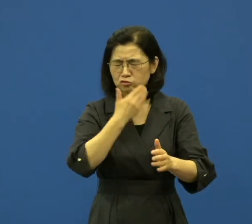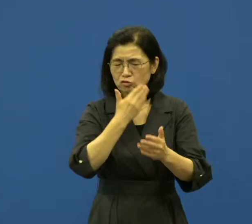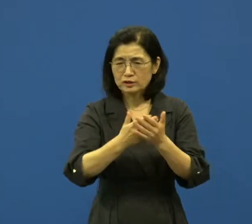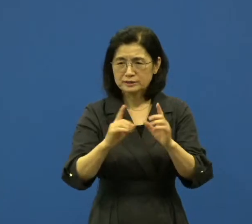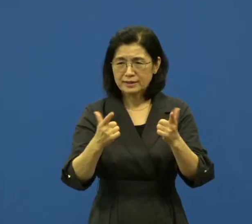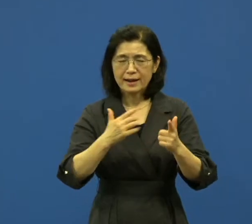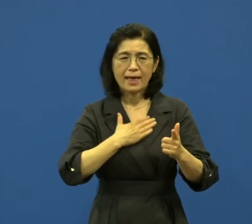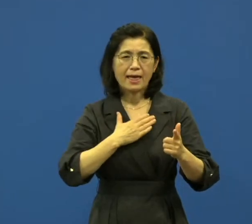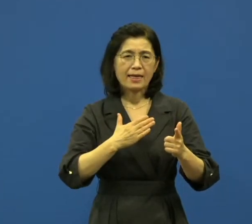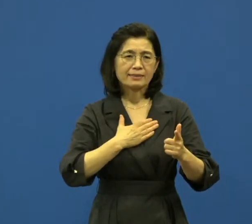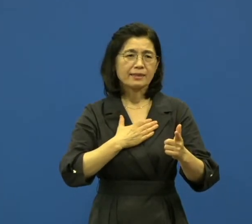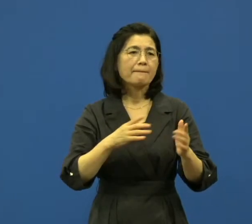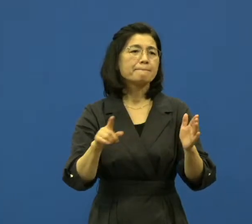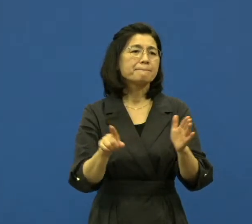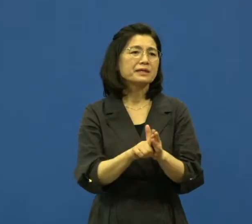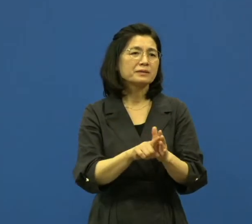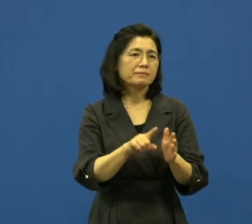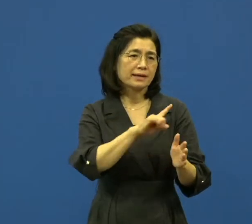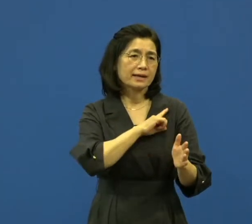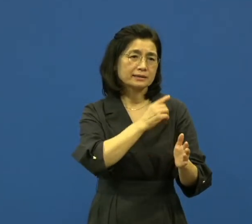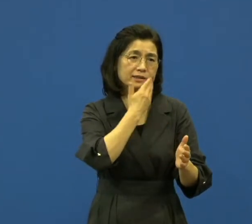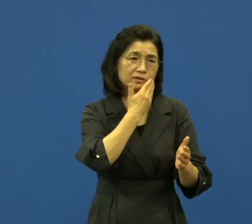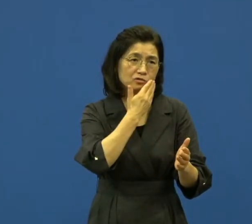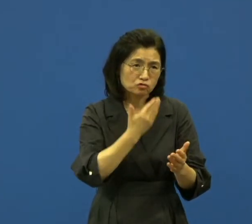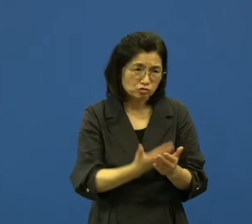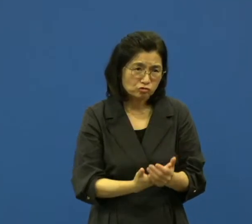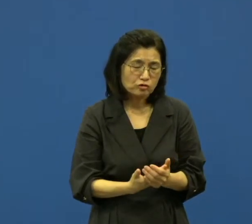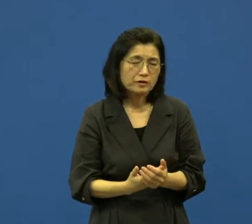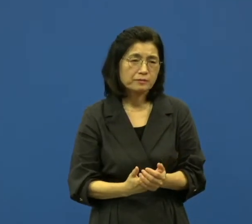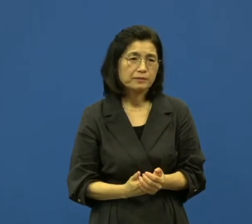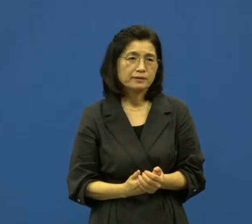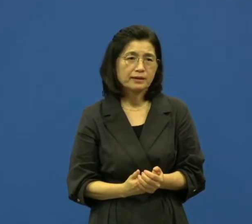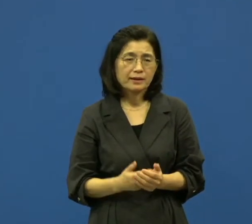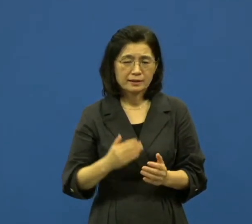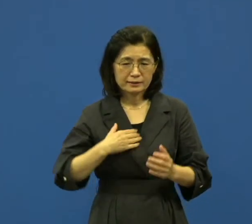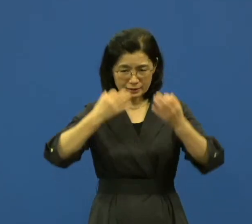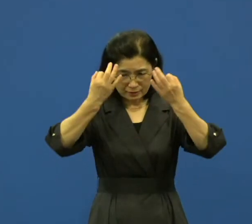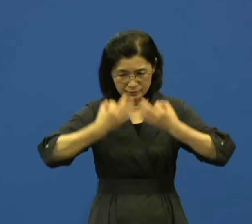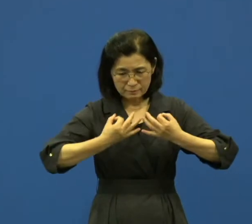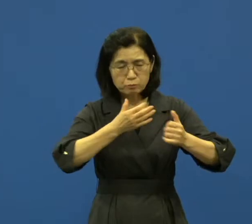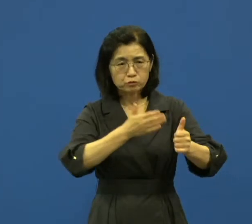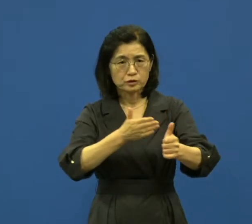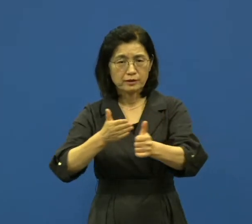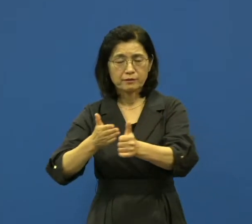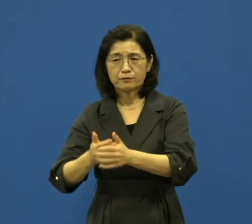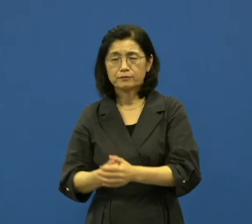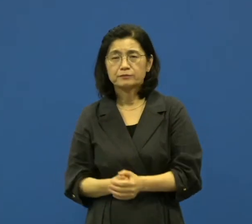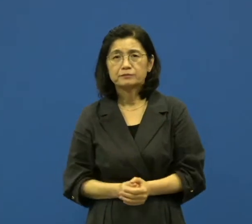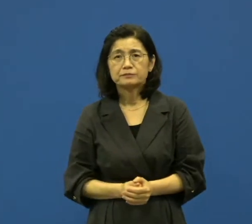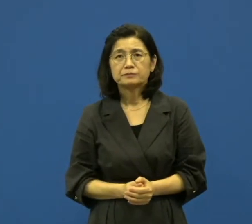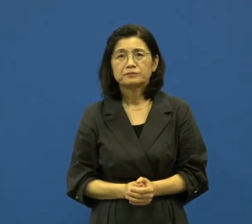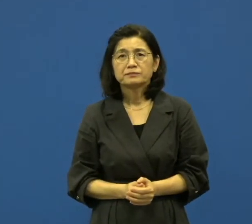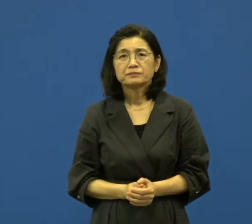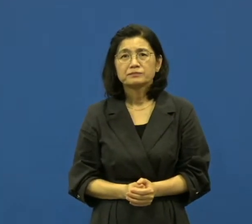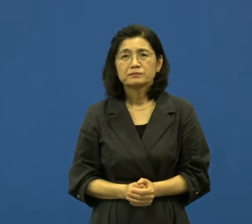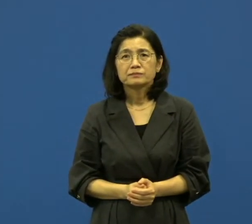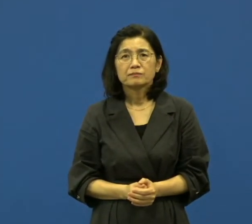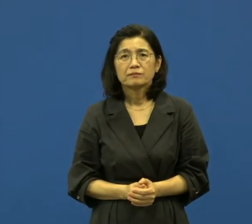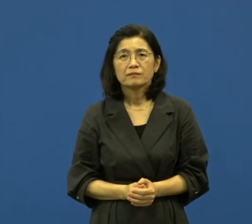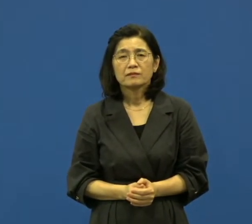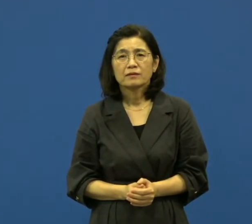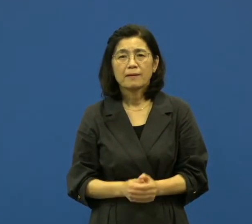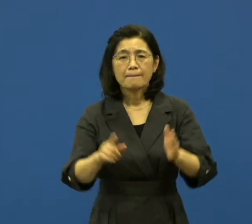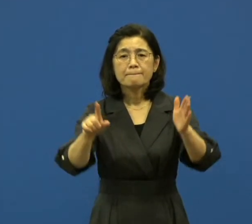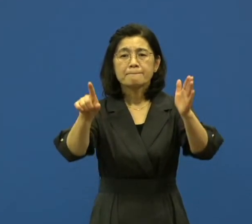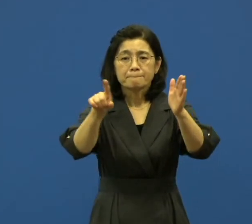여러분 이 나의 믿음의 실체를 지금 확인하셔야 되는 거예요. 이것은 그냥 만들어지는 게 아니에요. 시간을